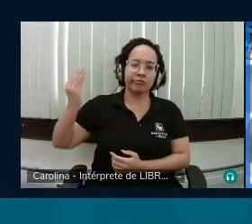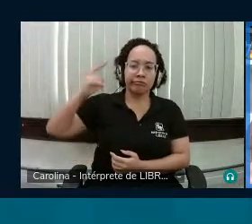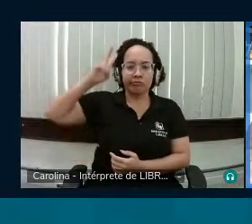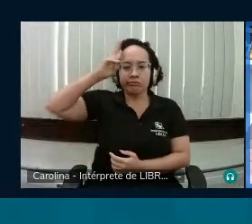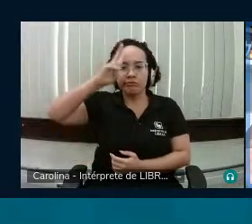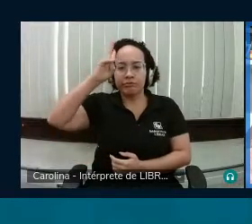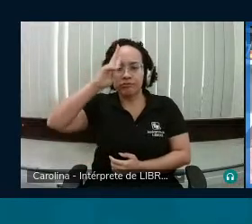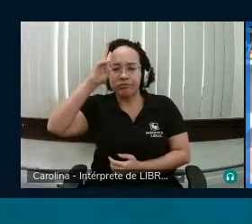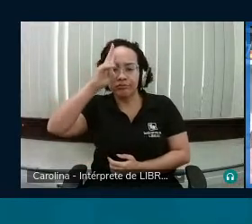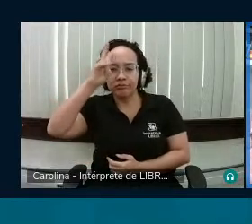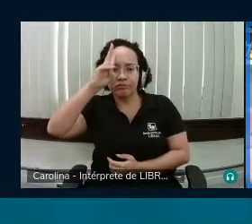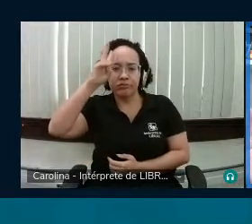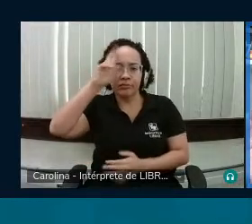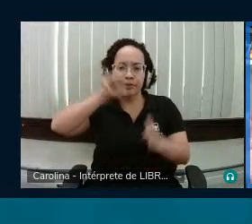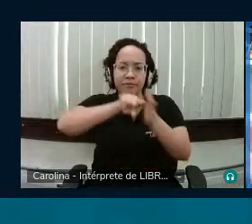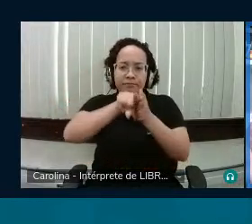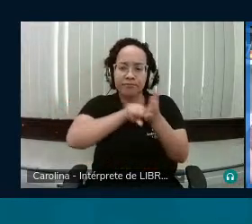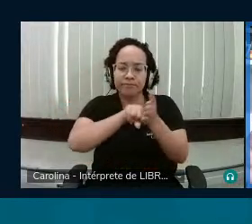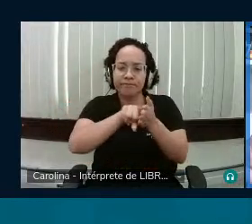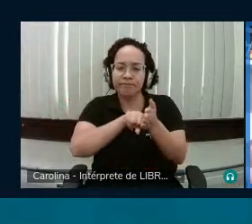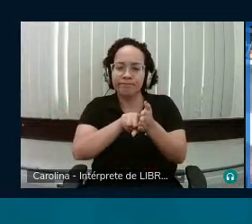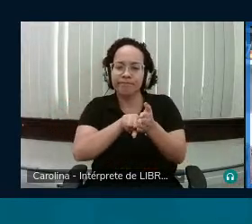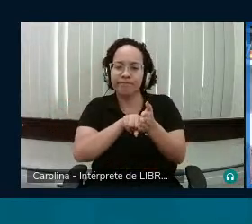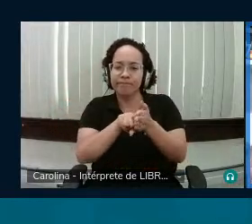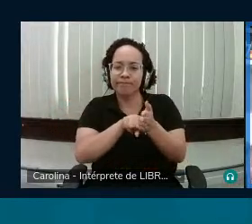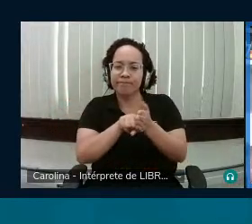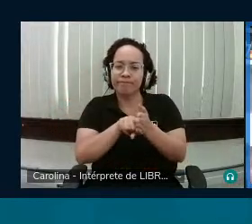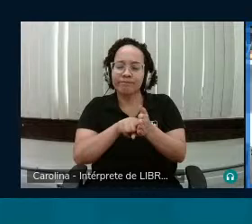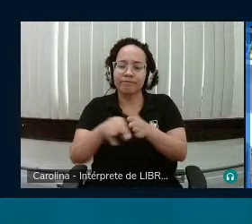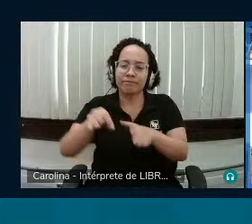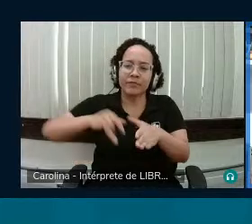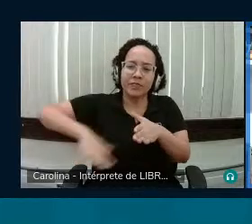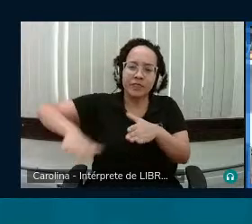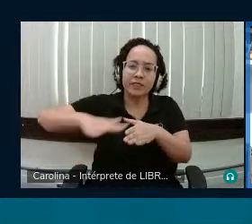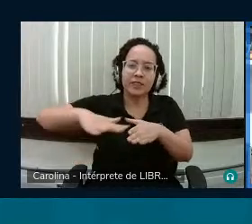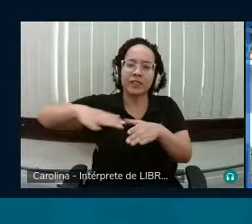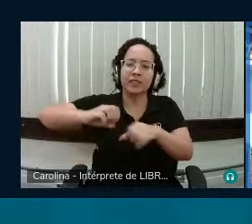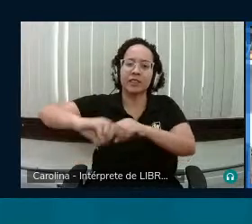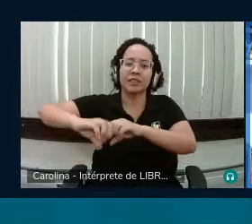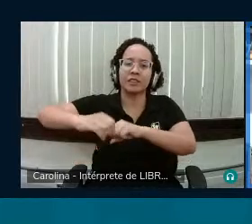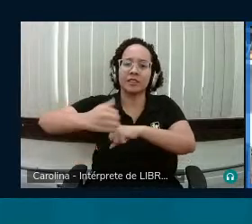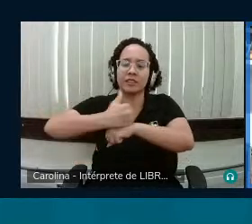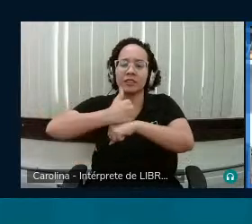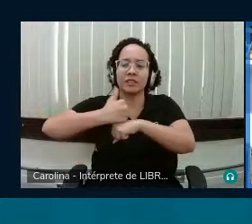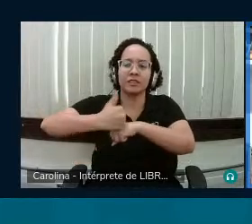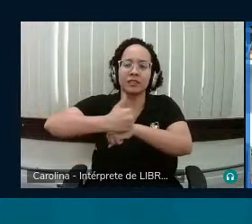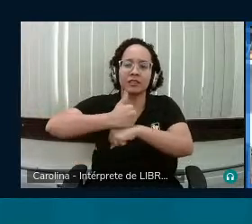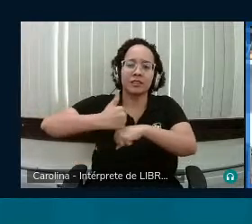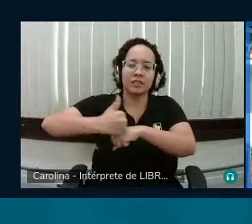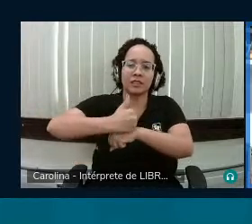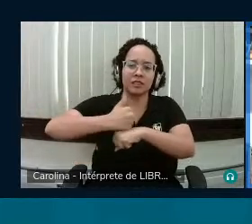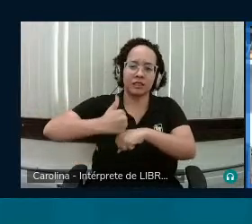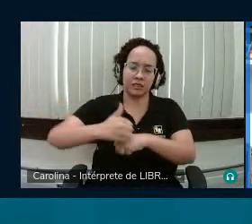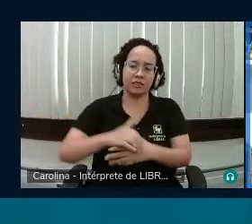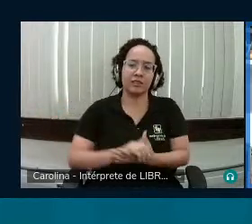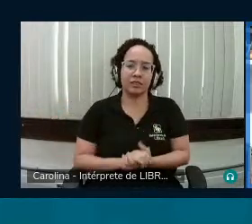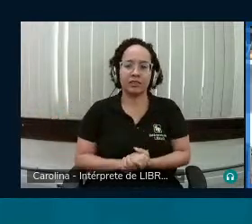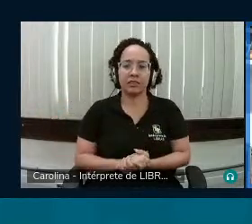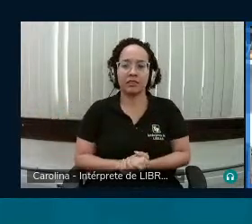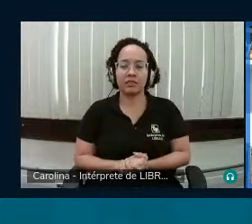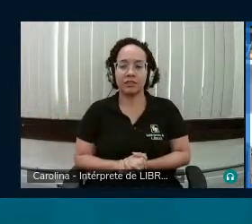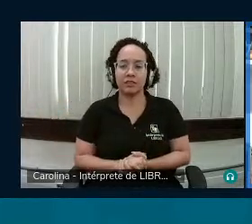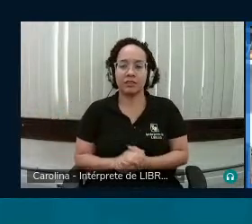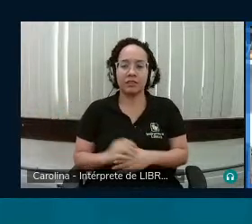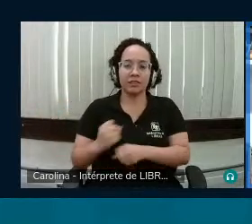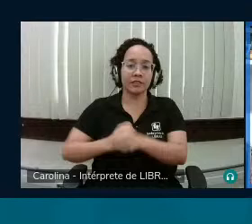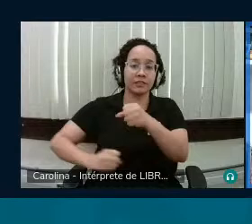isso, a educação profissional foi considerada o primo pobre, né, da educação. Né? Lá na